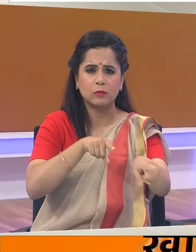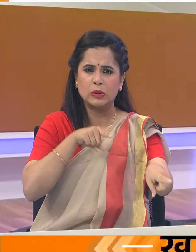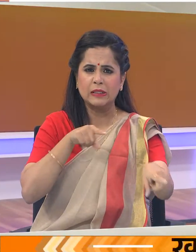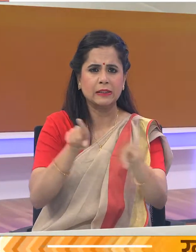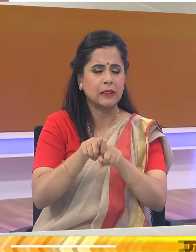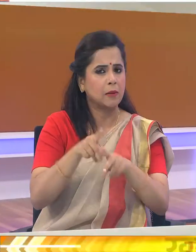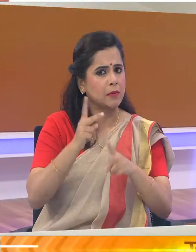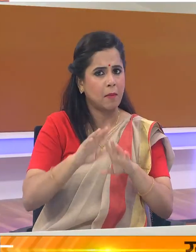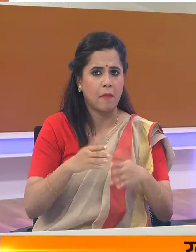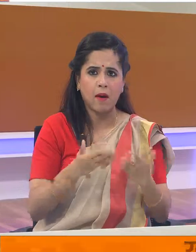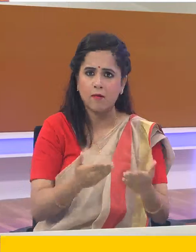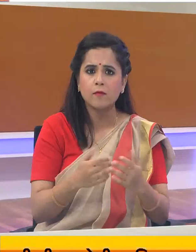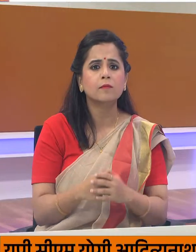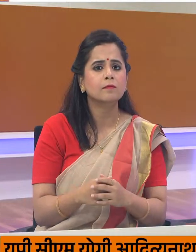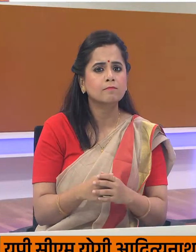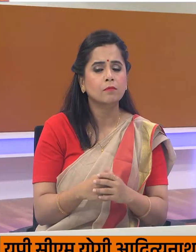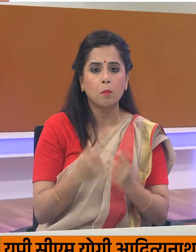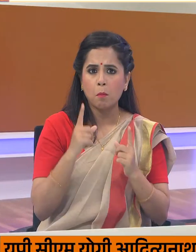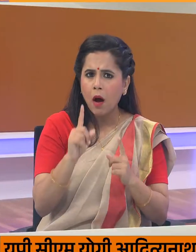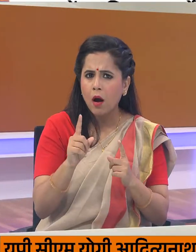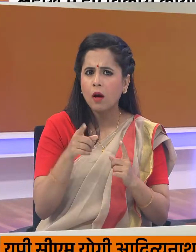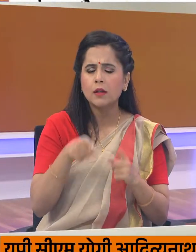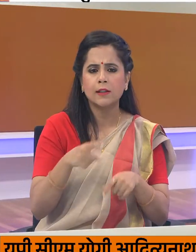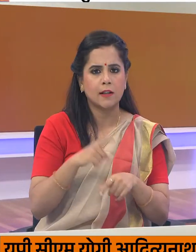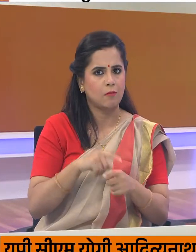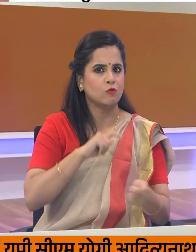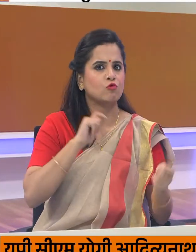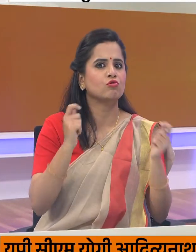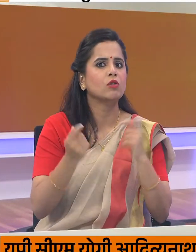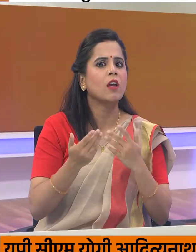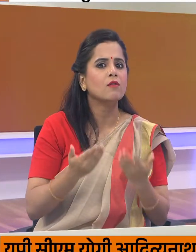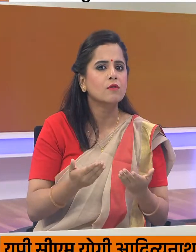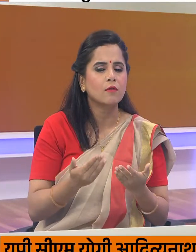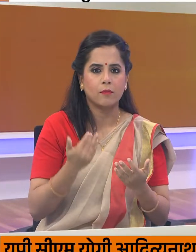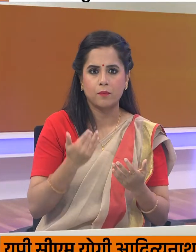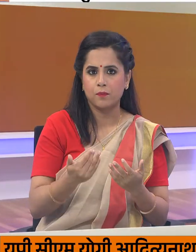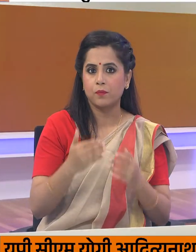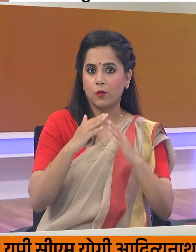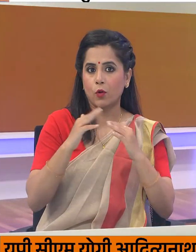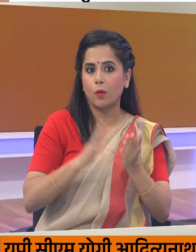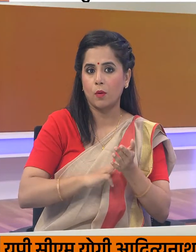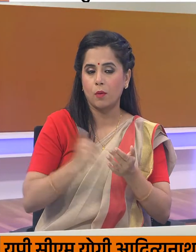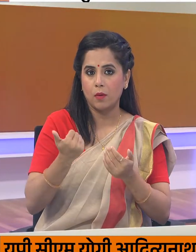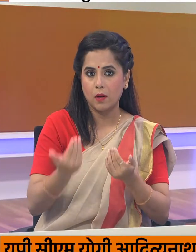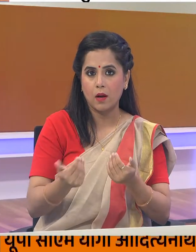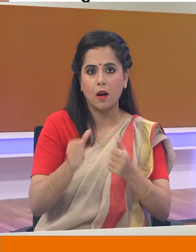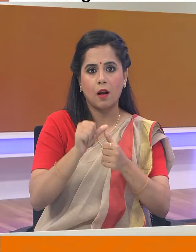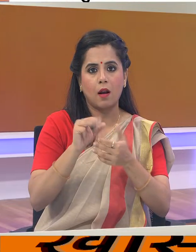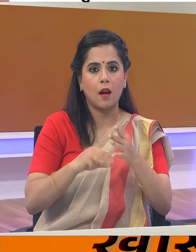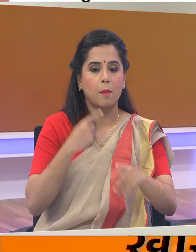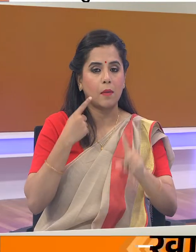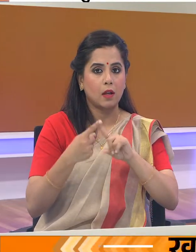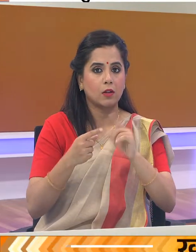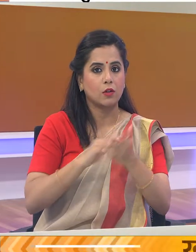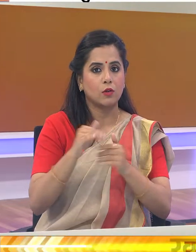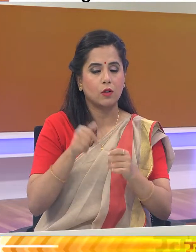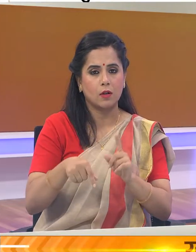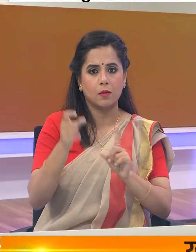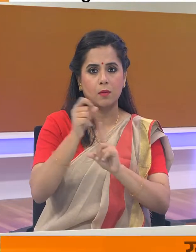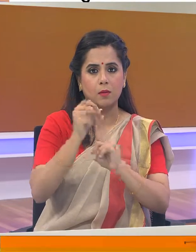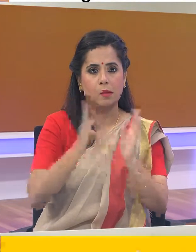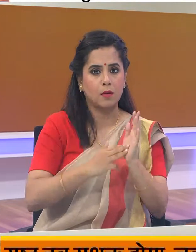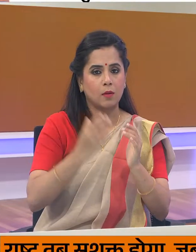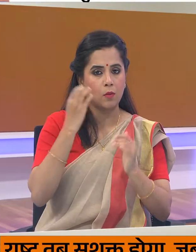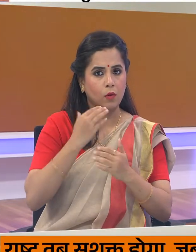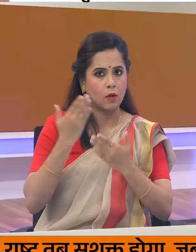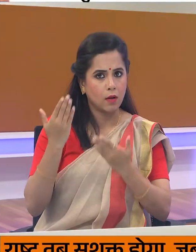था। लेकिन समय बदला जब गृह मंत्री श्री अमित शाह ने प्रधानमंत्री